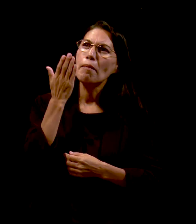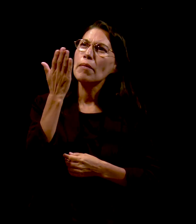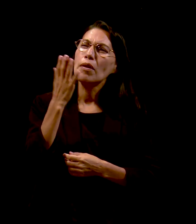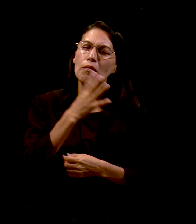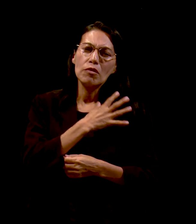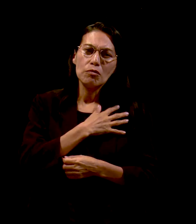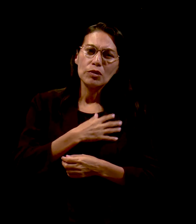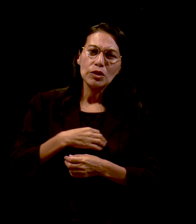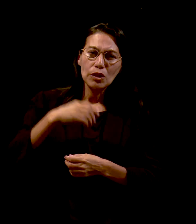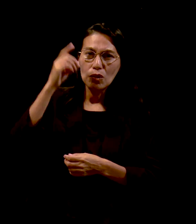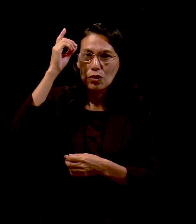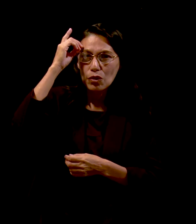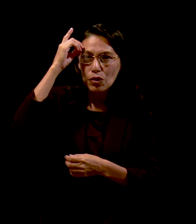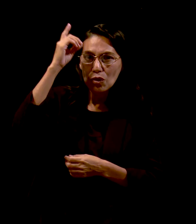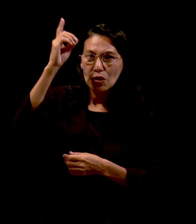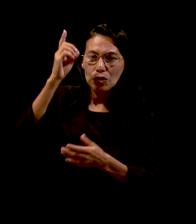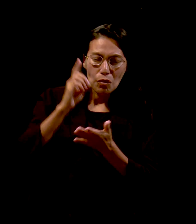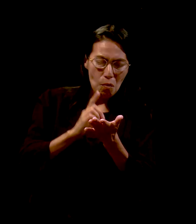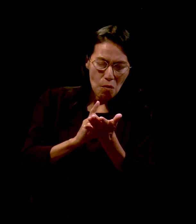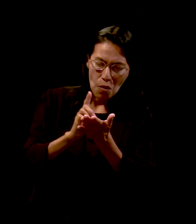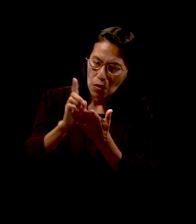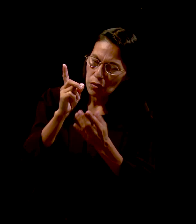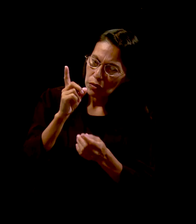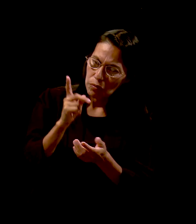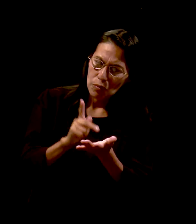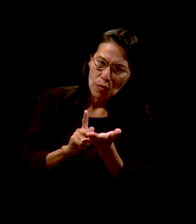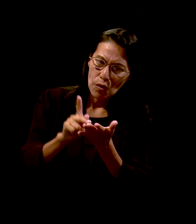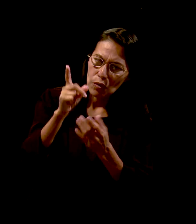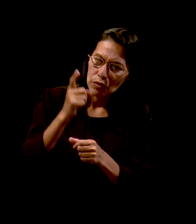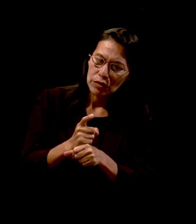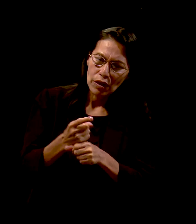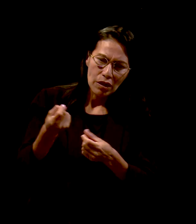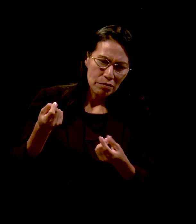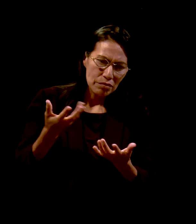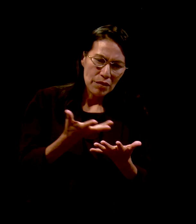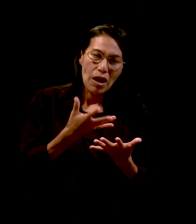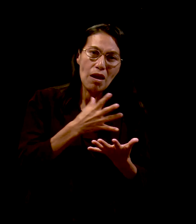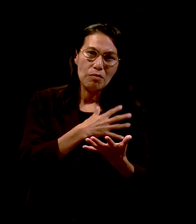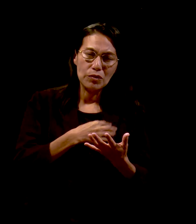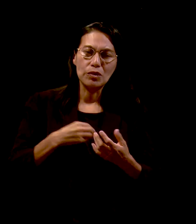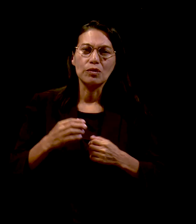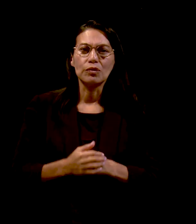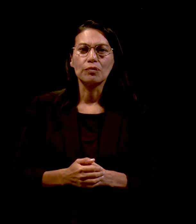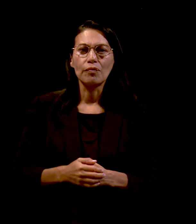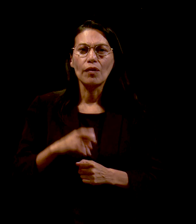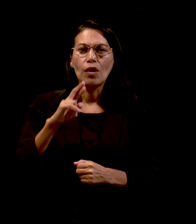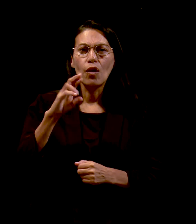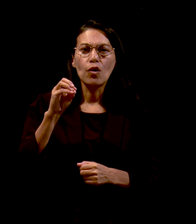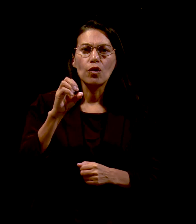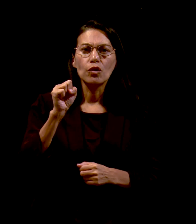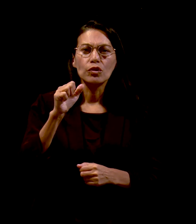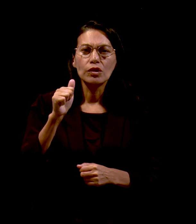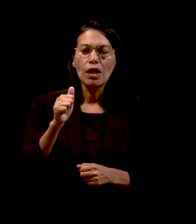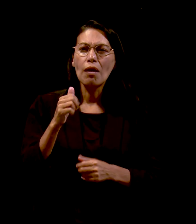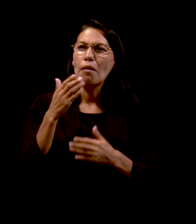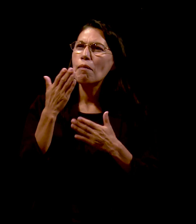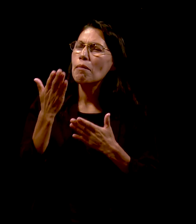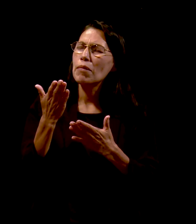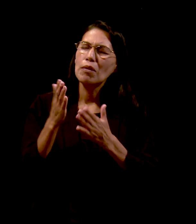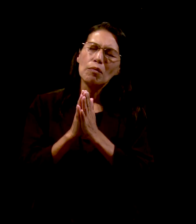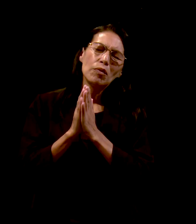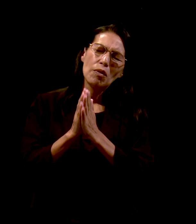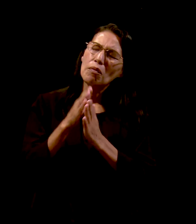voluntad en ellos maravilloso nos unimos a ti rosa rodríguez por el personal de salud de los hospitales